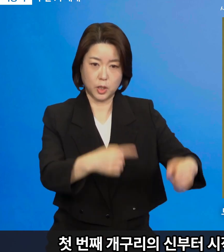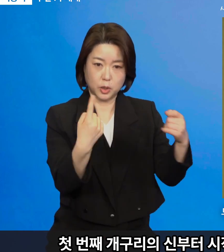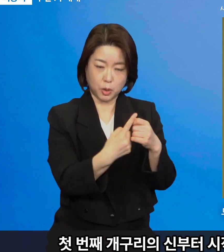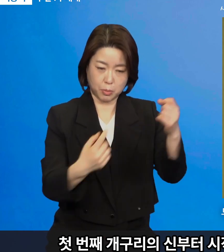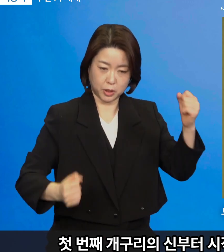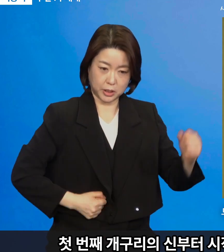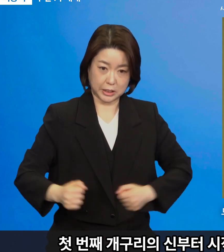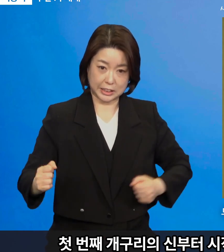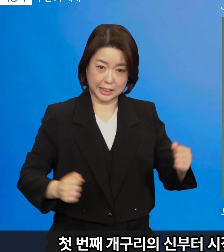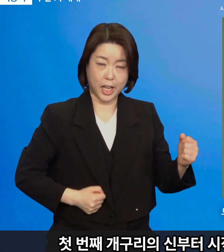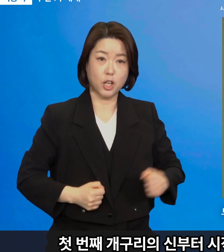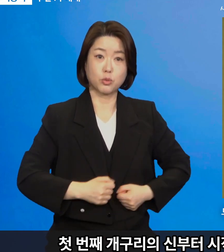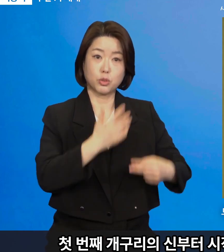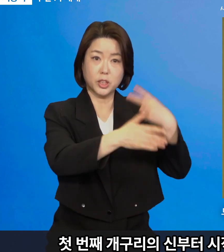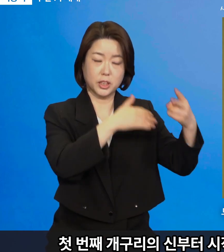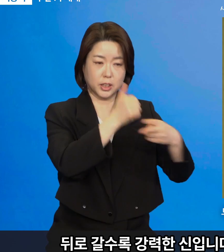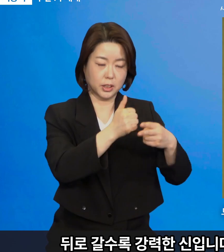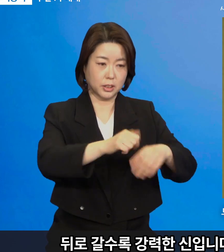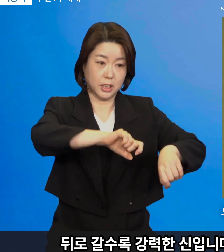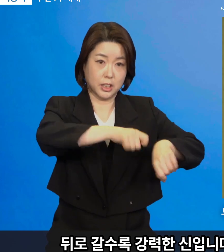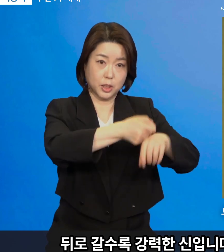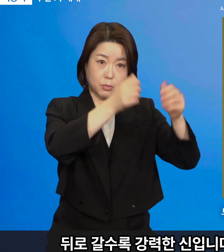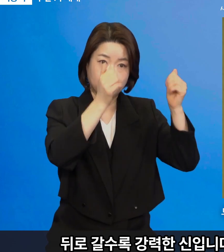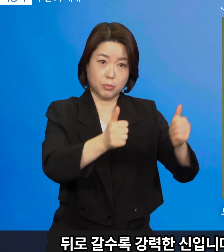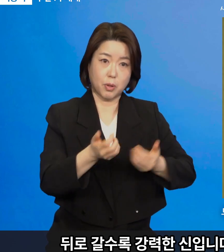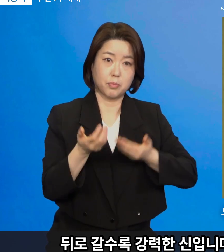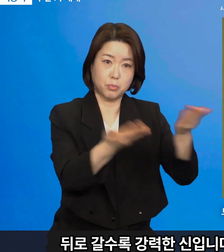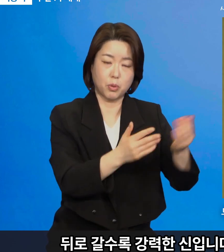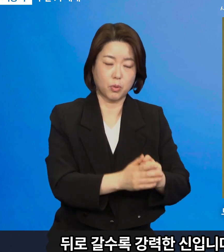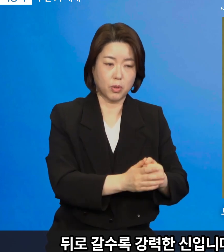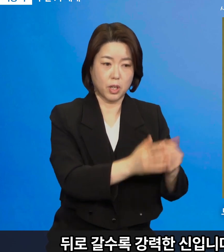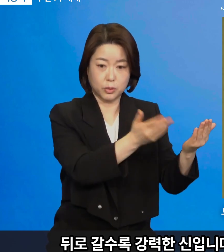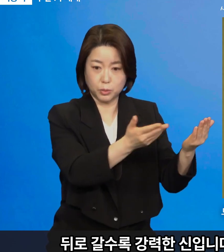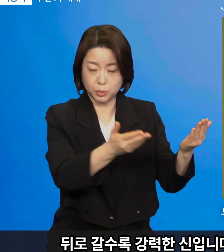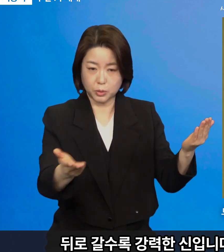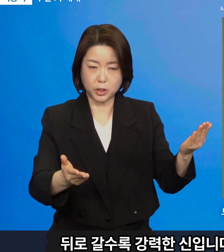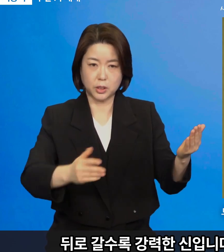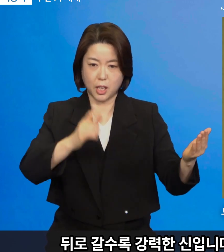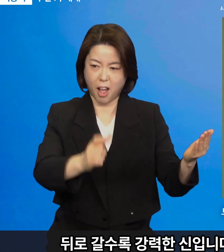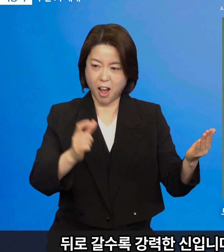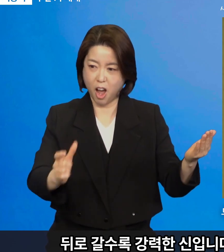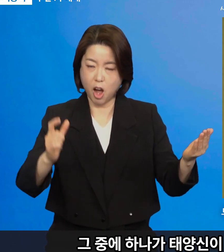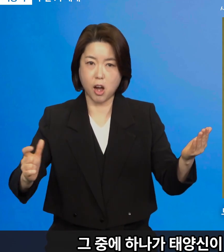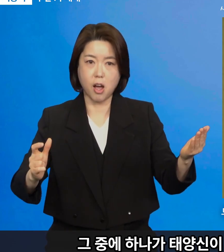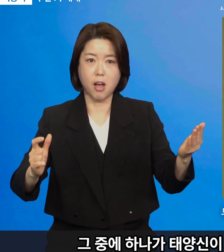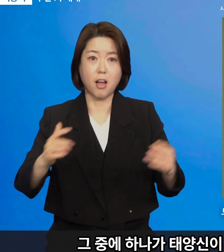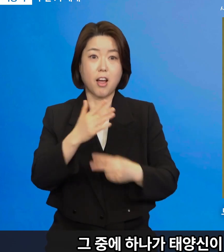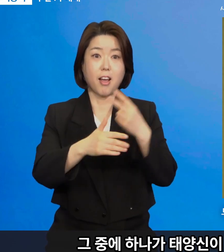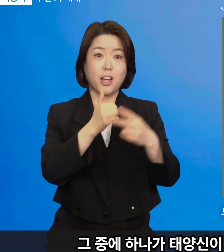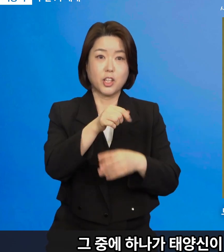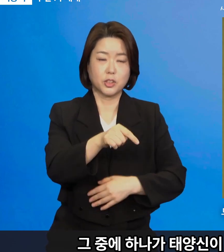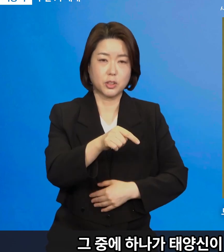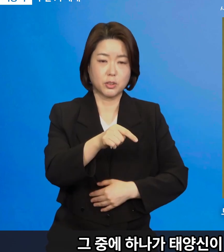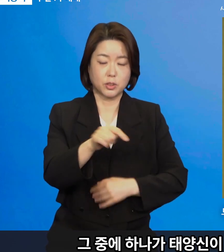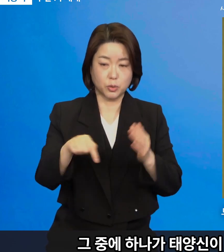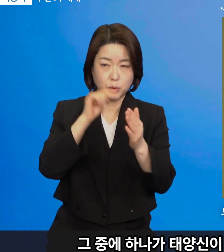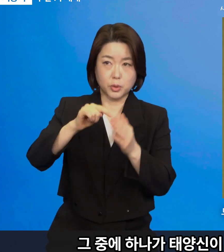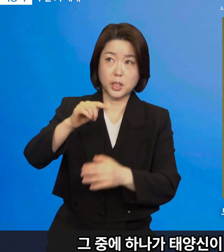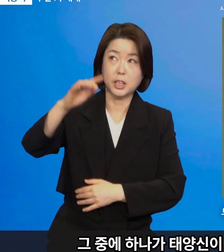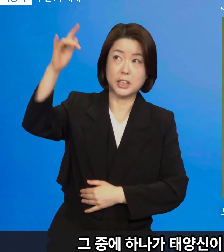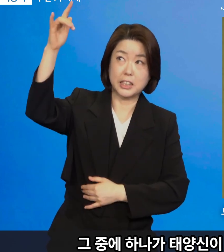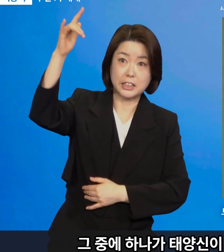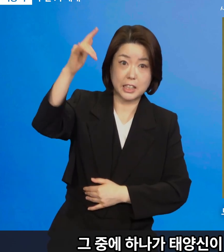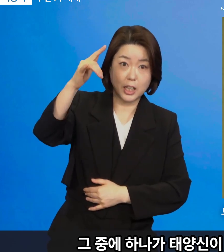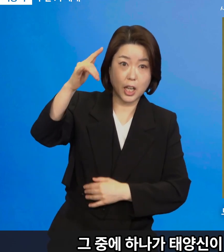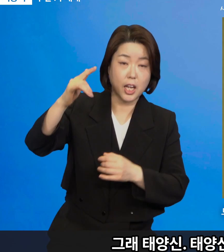신부터 시작해가지고 쫙 심판하시는데 뒤로 갈수록 강력한 신입니다. 신으로 여겨지는 신이에요. 그 중에 하나가 태양신이 있어요.